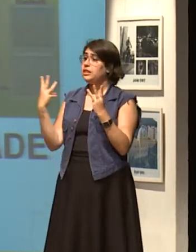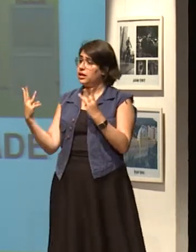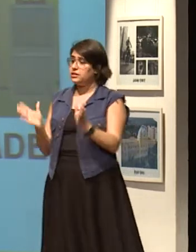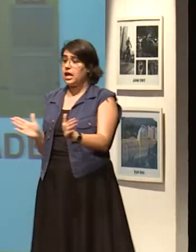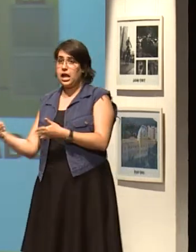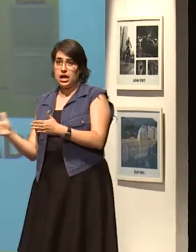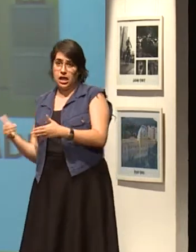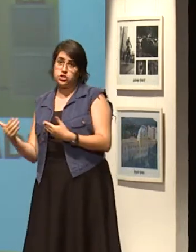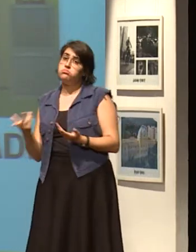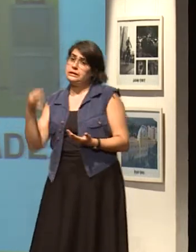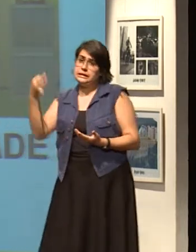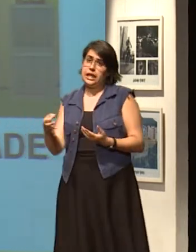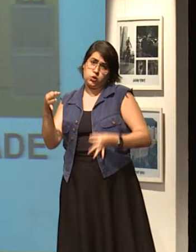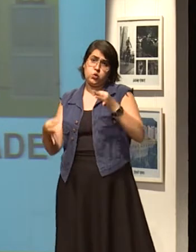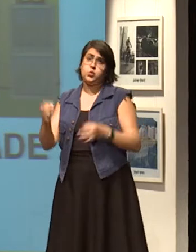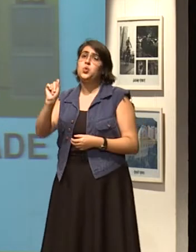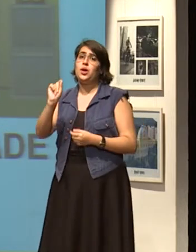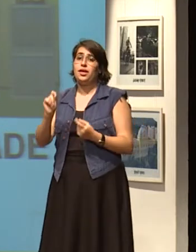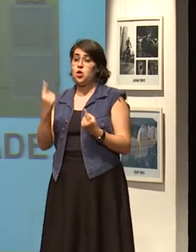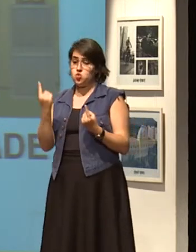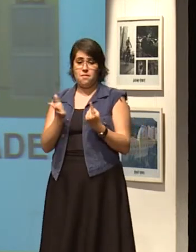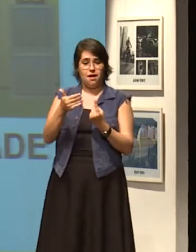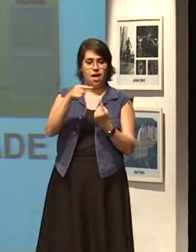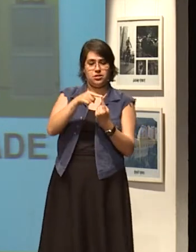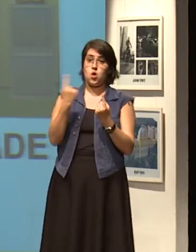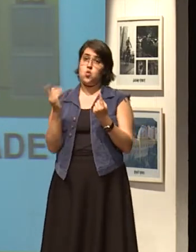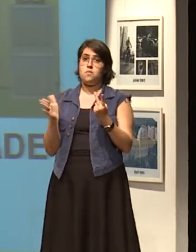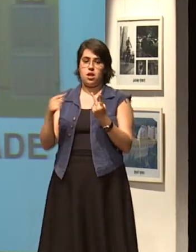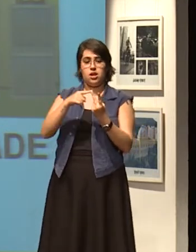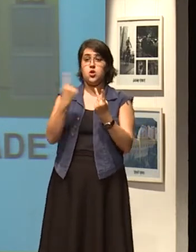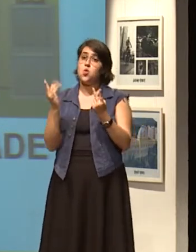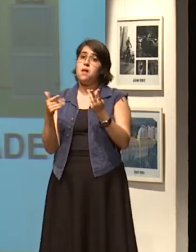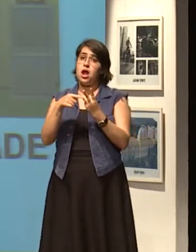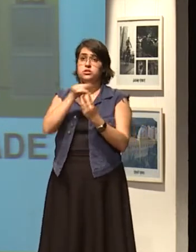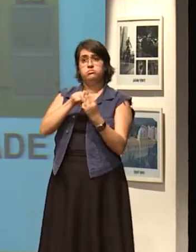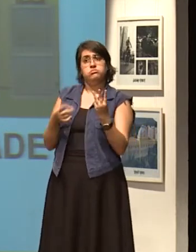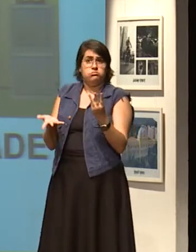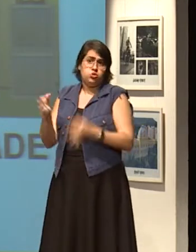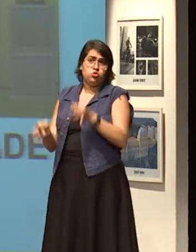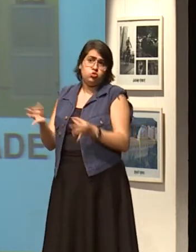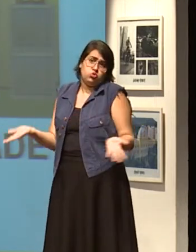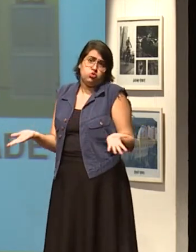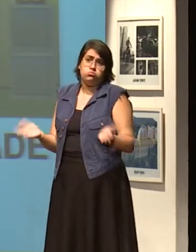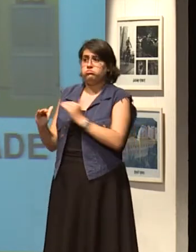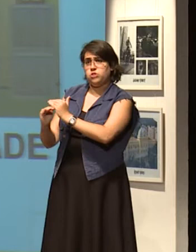parece ser uma forma justa. Você dá três caixas para essas três pessoas. Uma para cada